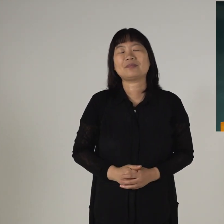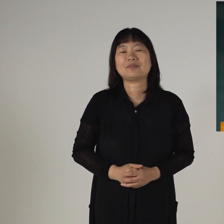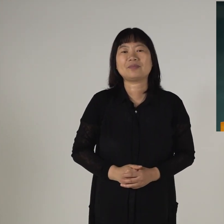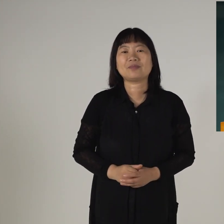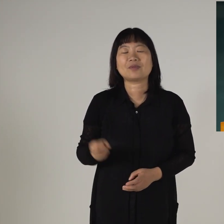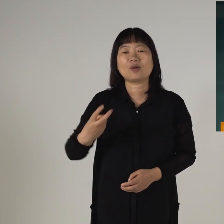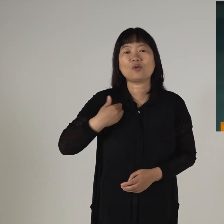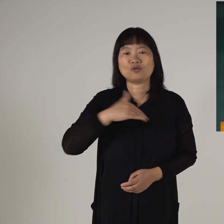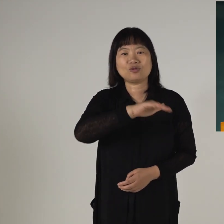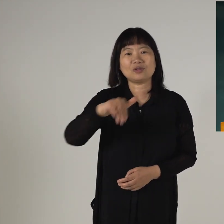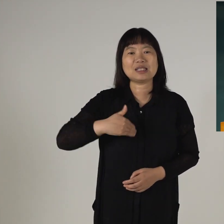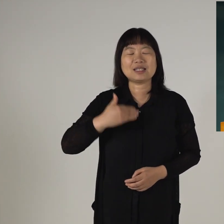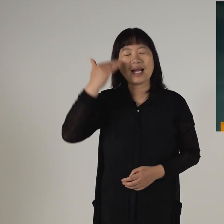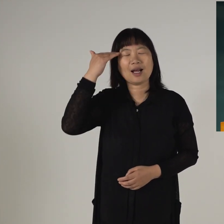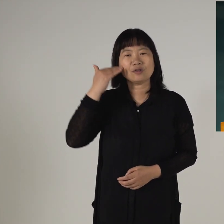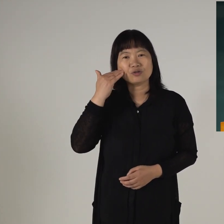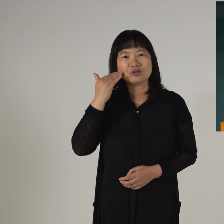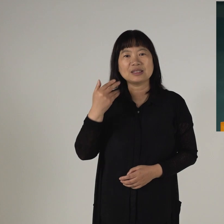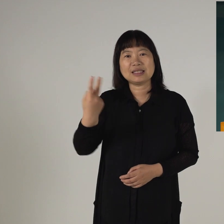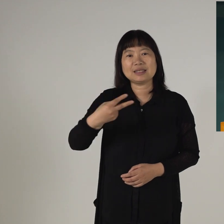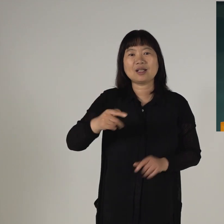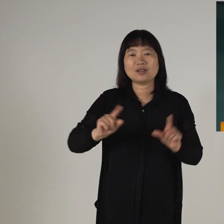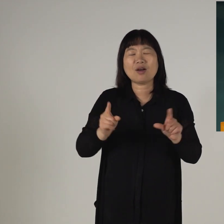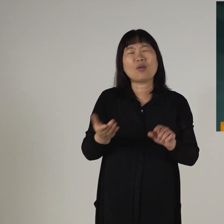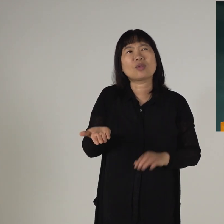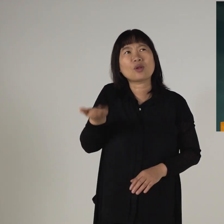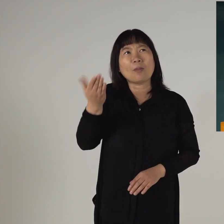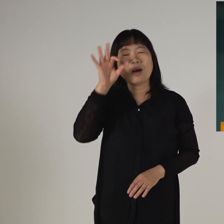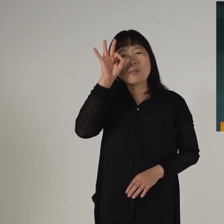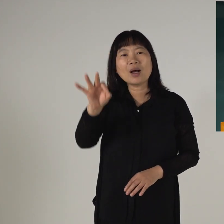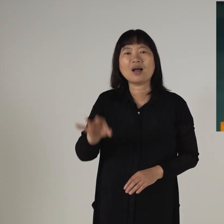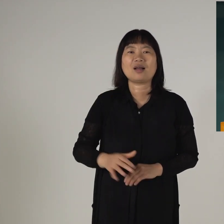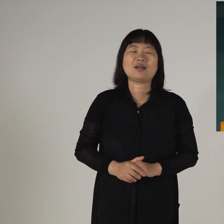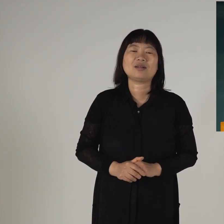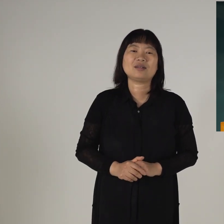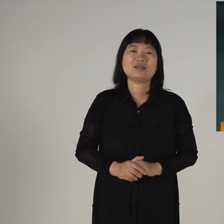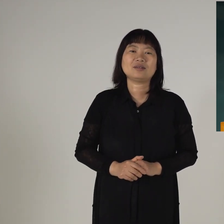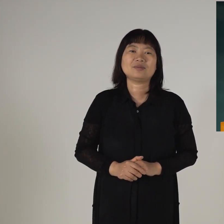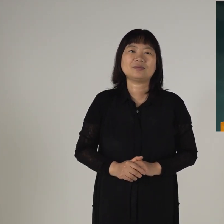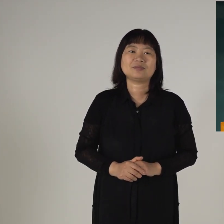그리고 우리나라 2000년도 초반까지만 해도